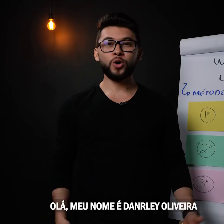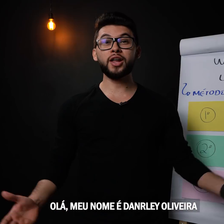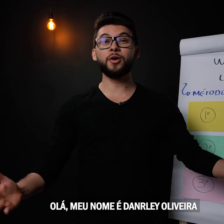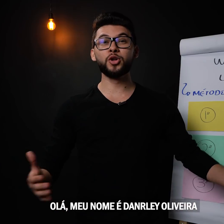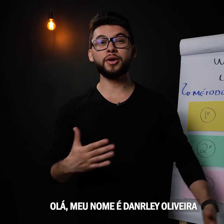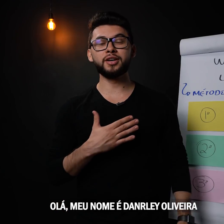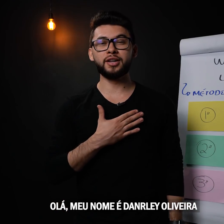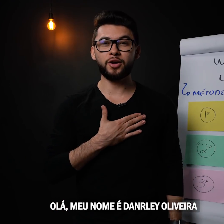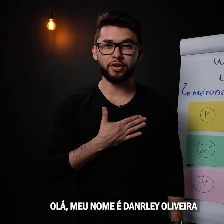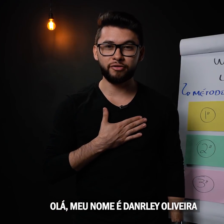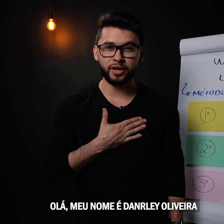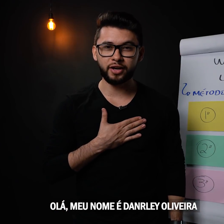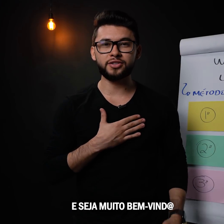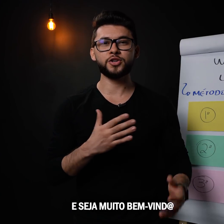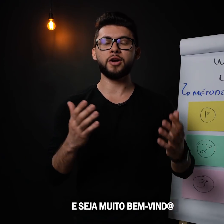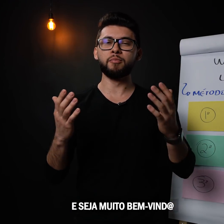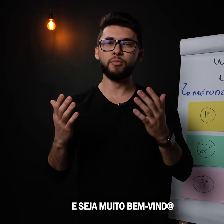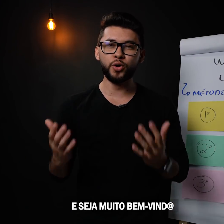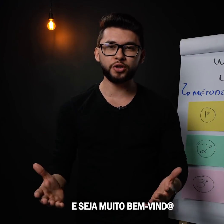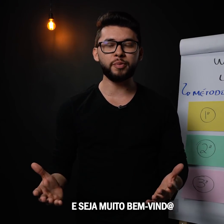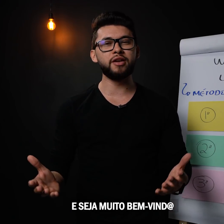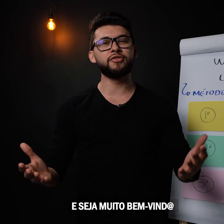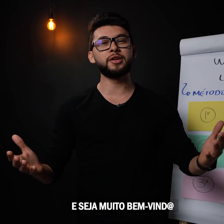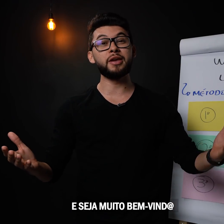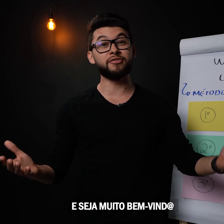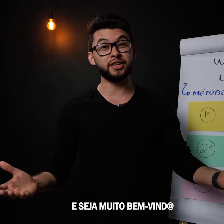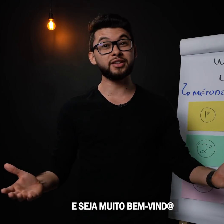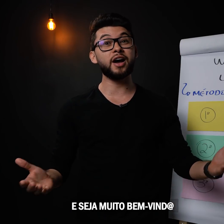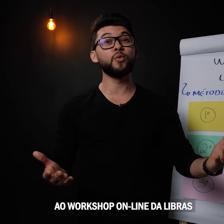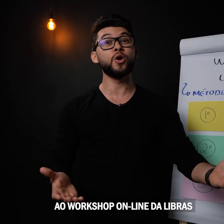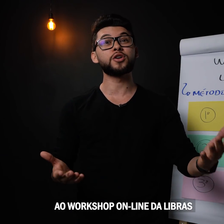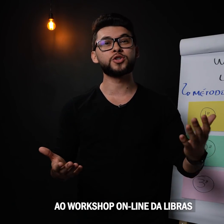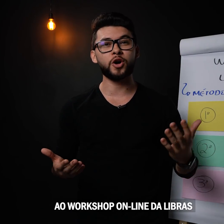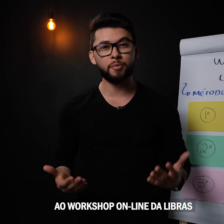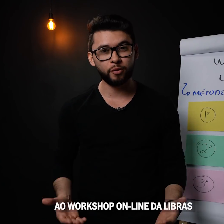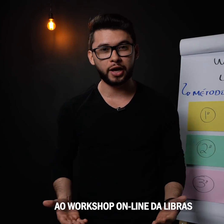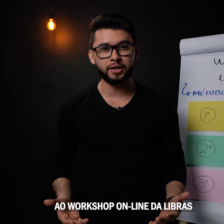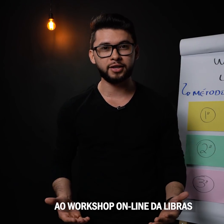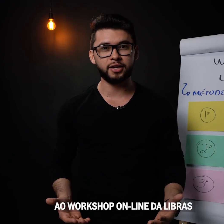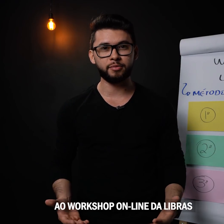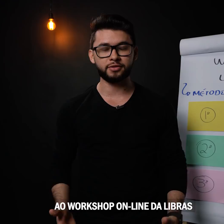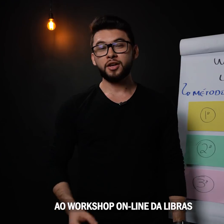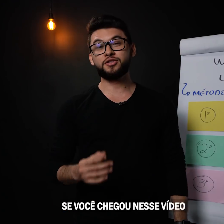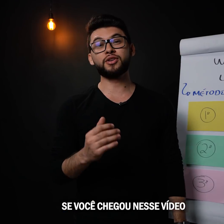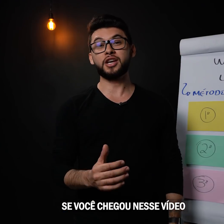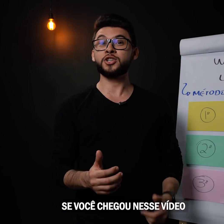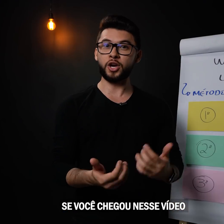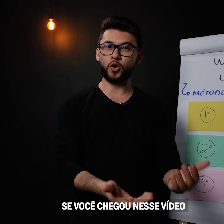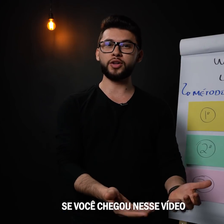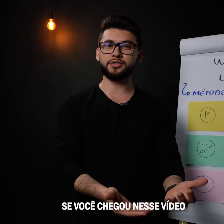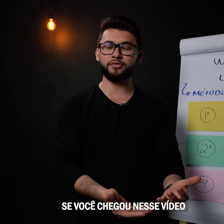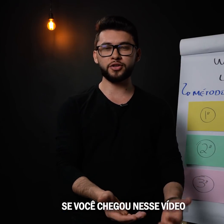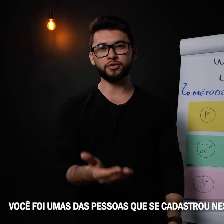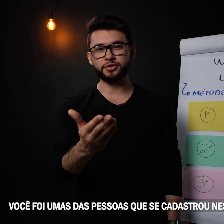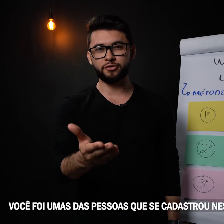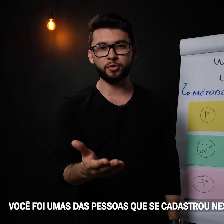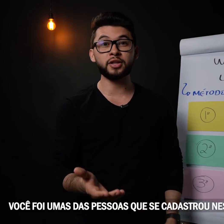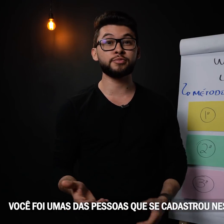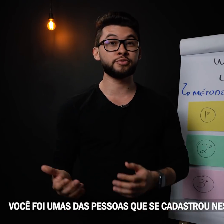Olá, meu nome é Darley Oliveira e seja muito bem-vindo e bem-vinda ao Workshop Online da Libras. Se você chegou nesse vídeo, você foi uma das pessoas que